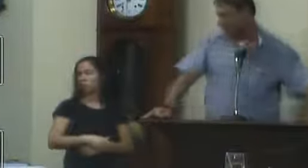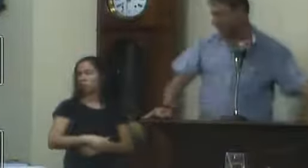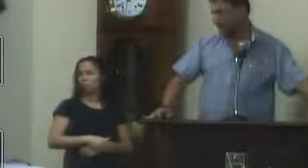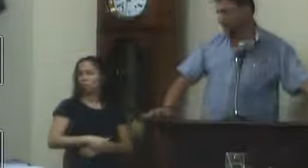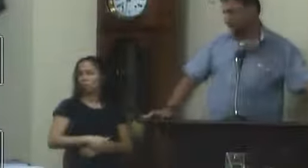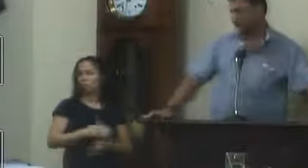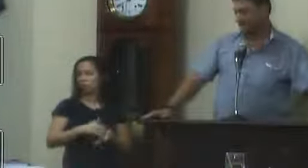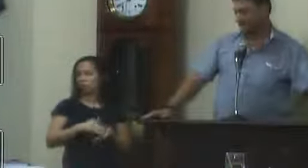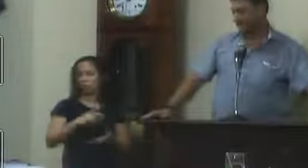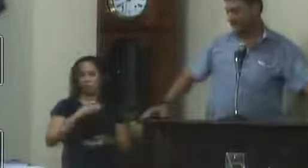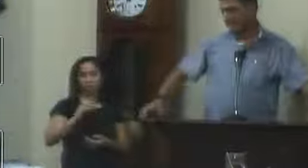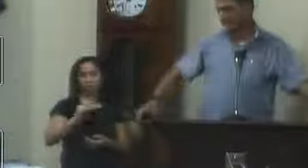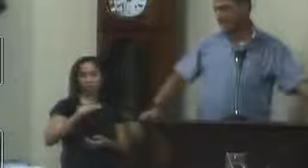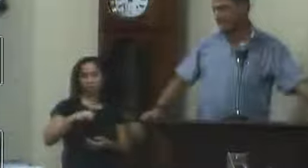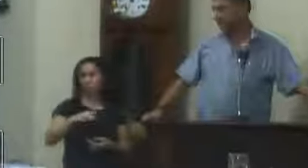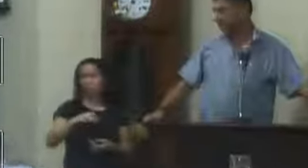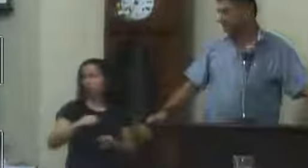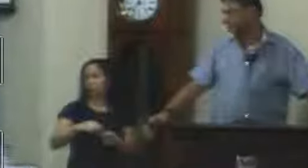secretária Rosemary.